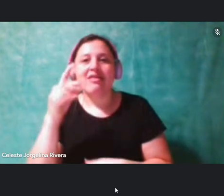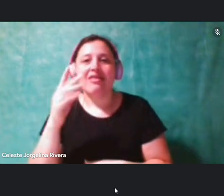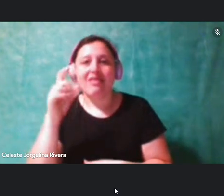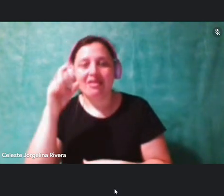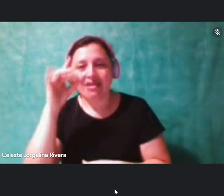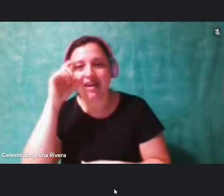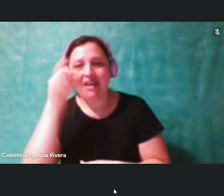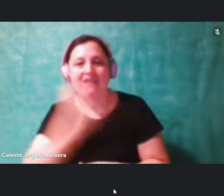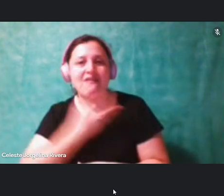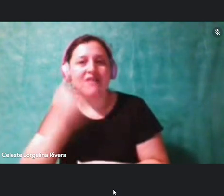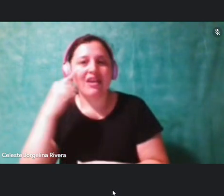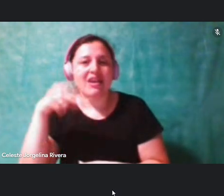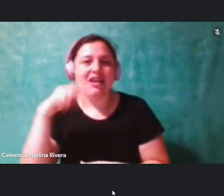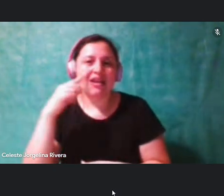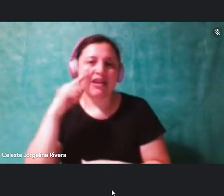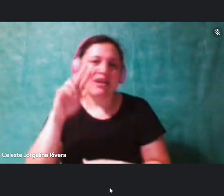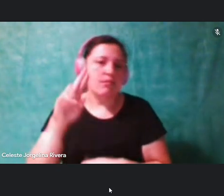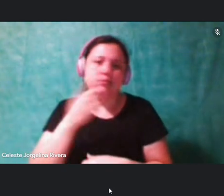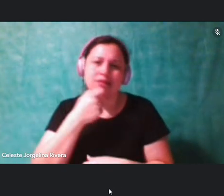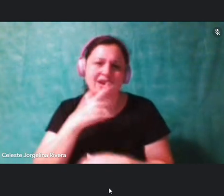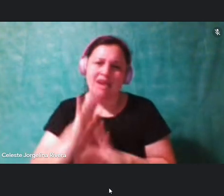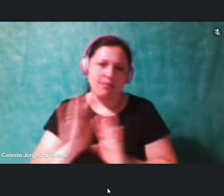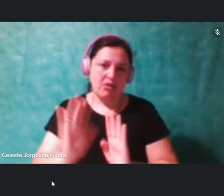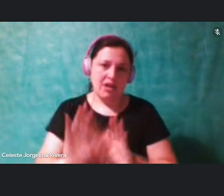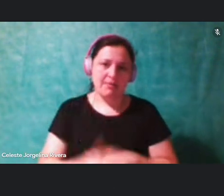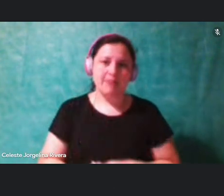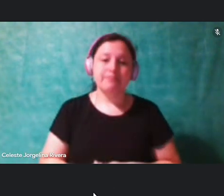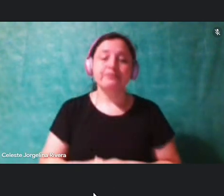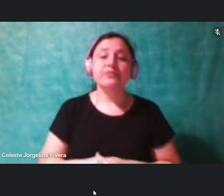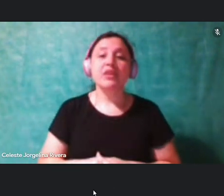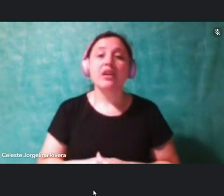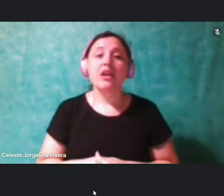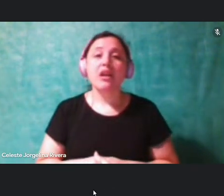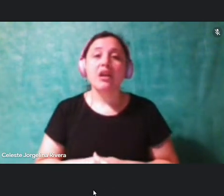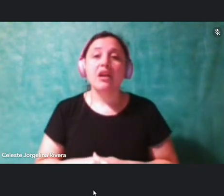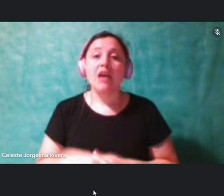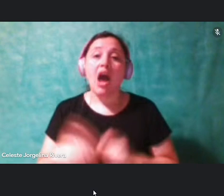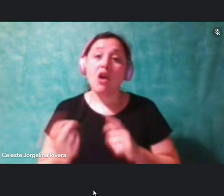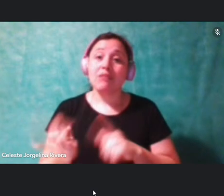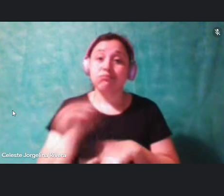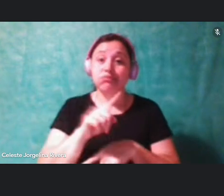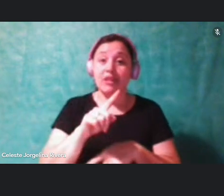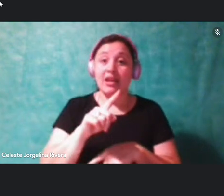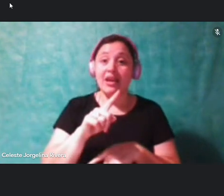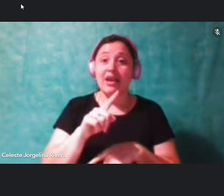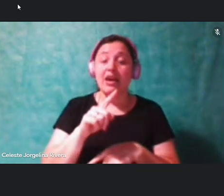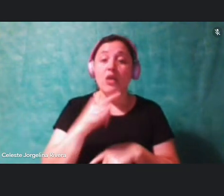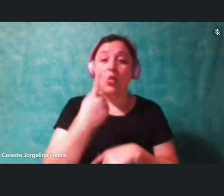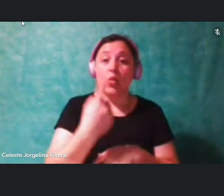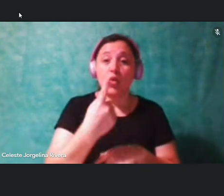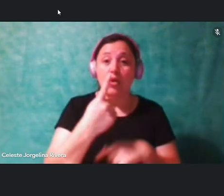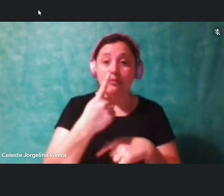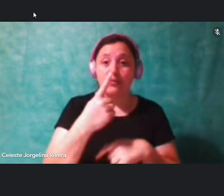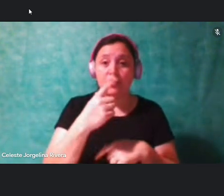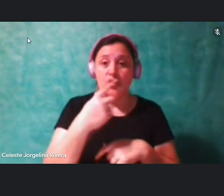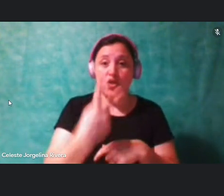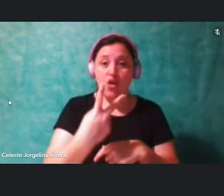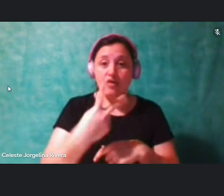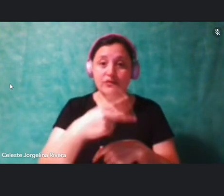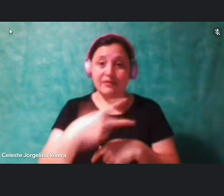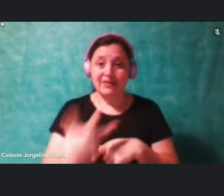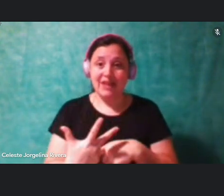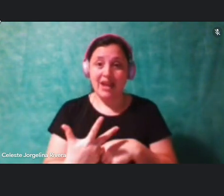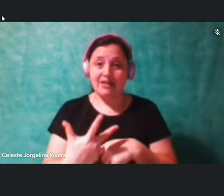estas dos partes, que serían los puntos 1, 2 y 3 de la 20, ¿sí? De estas páginas, de